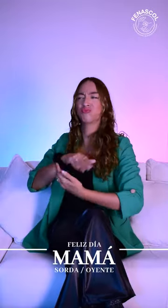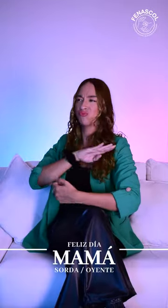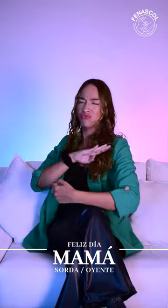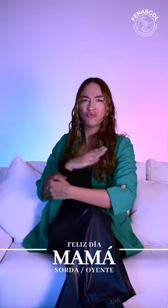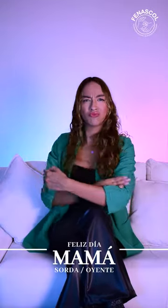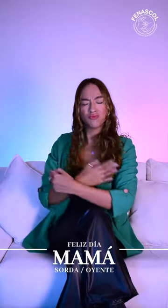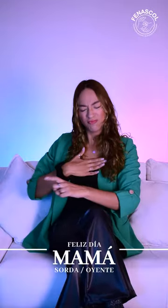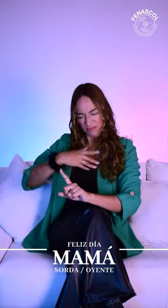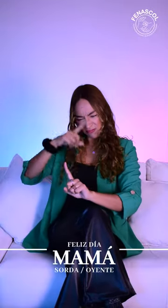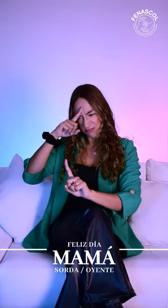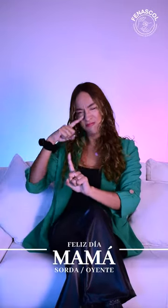y